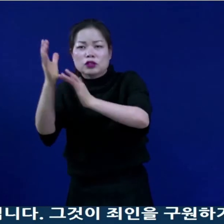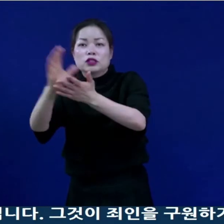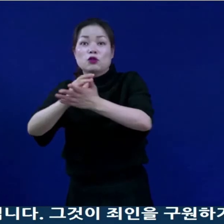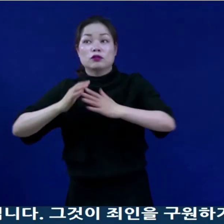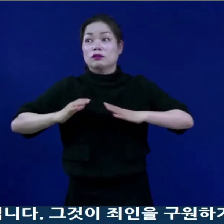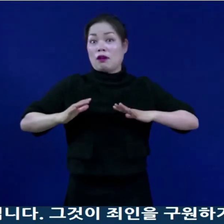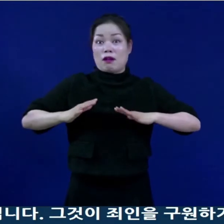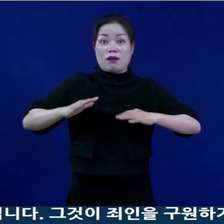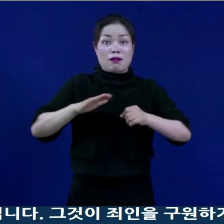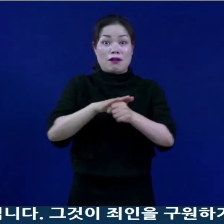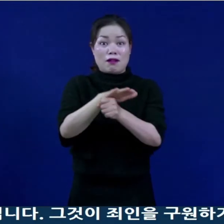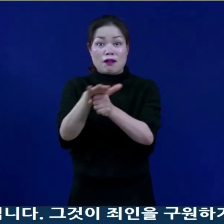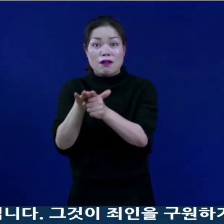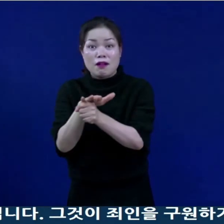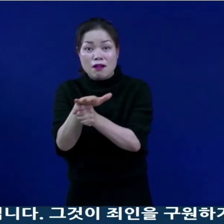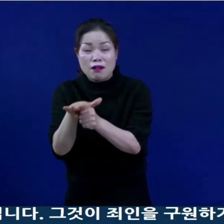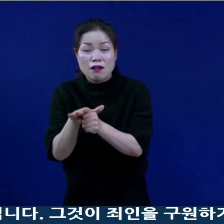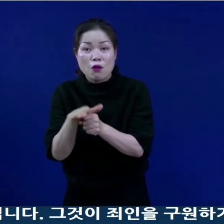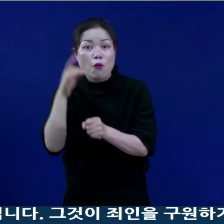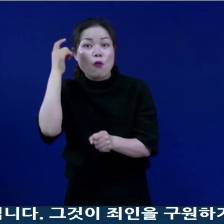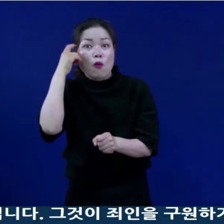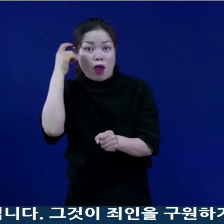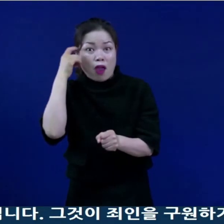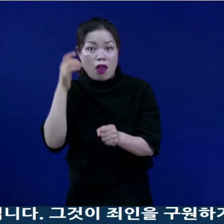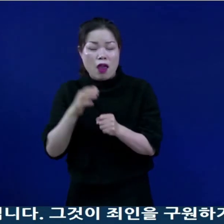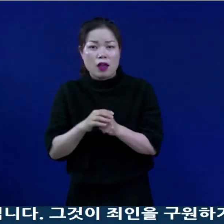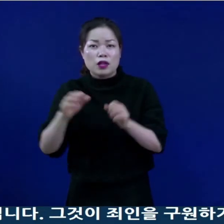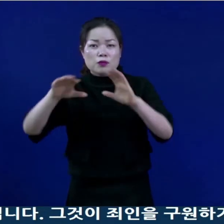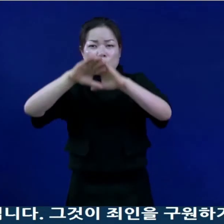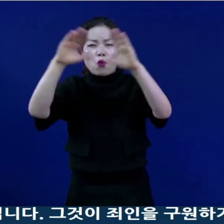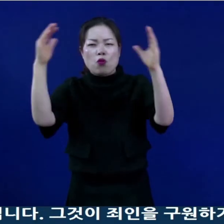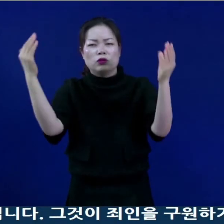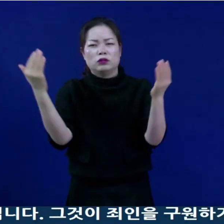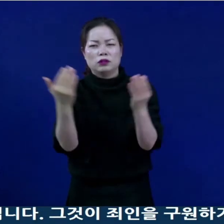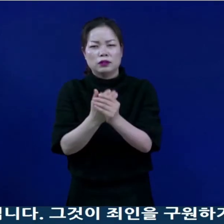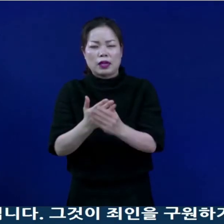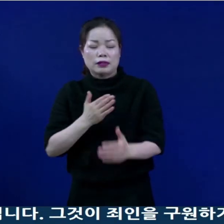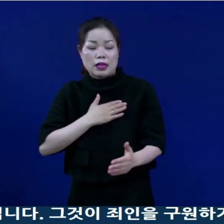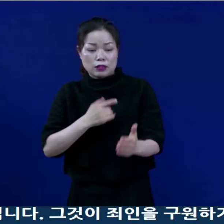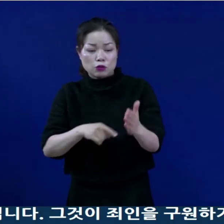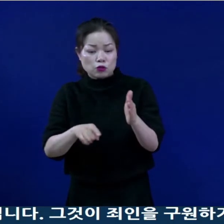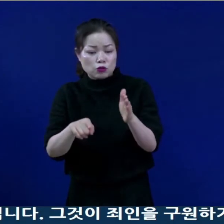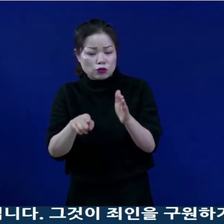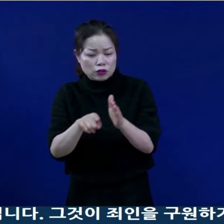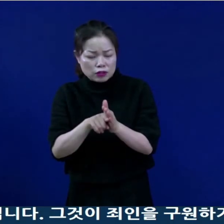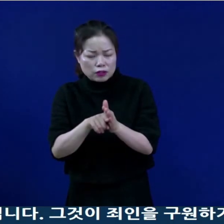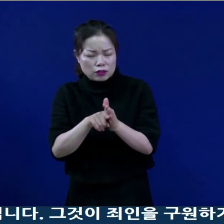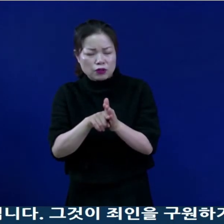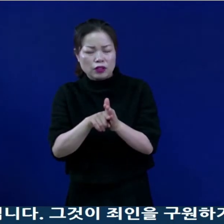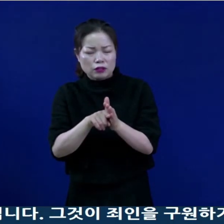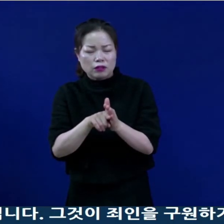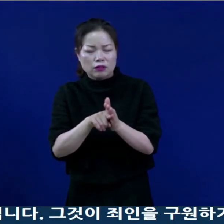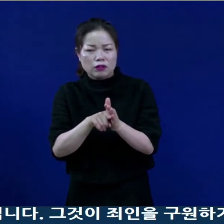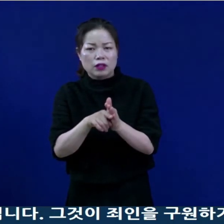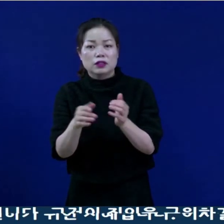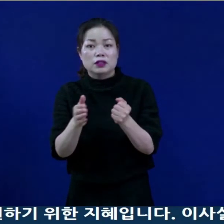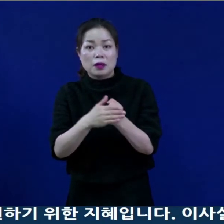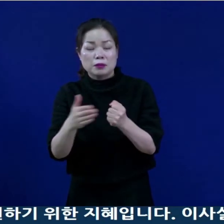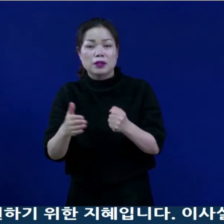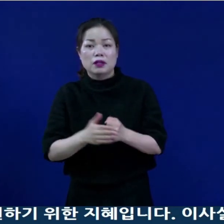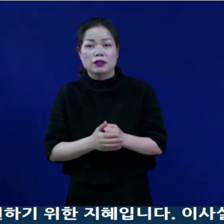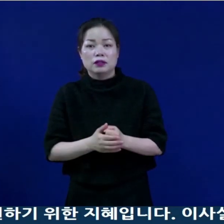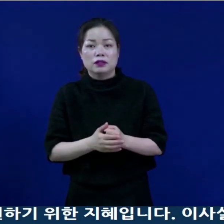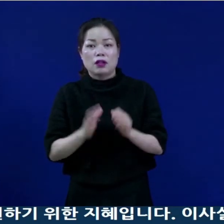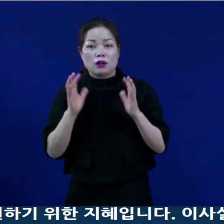자랑합니다. 사랑하게 됩니다. 왜요? 그 모든 것이 나를 향해 있다는 사실을 알기 때문이죠. 어릴 때